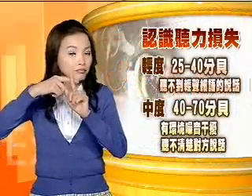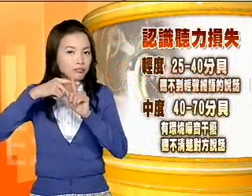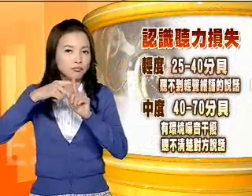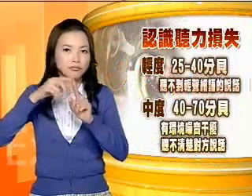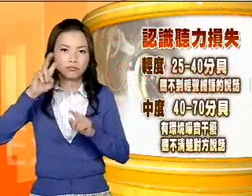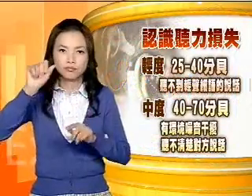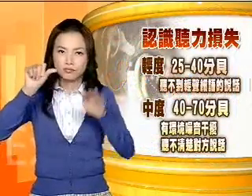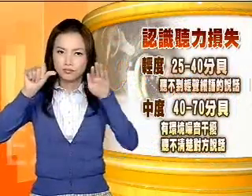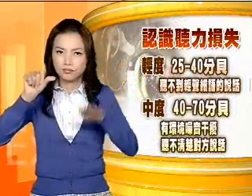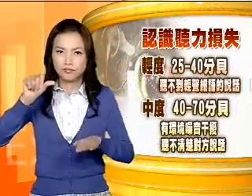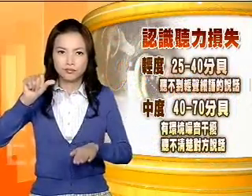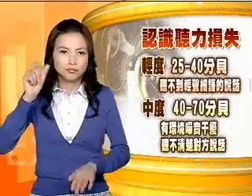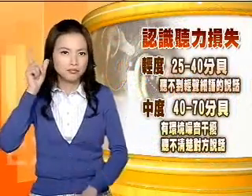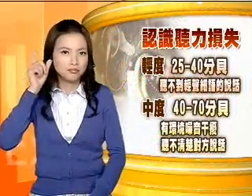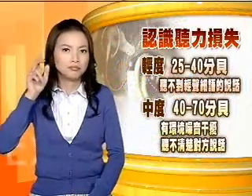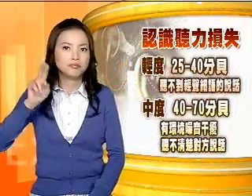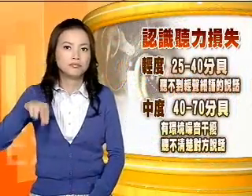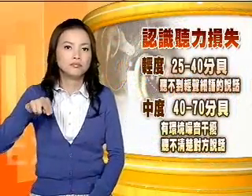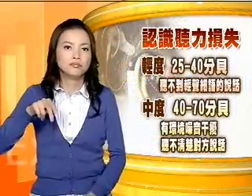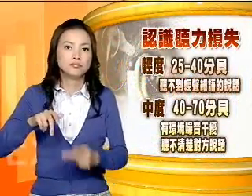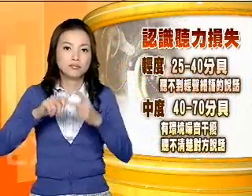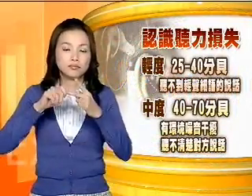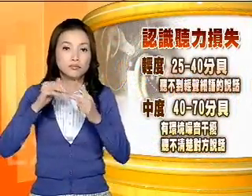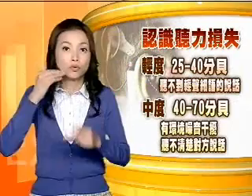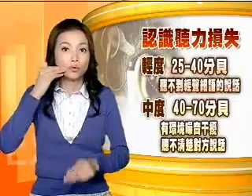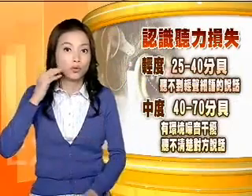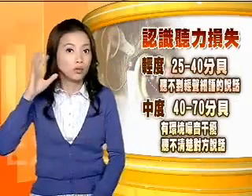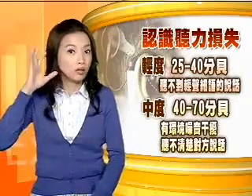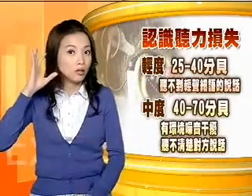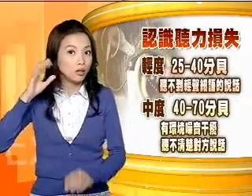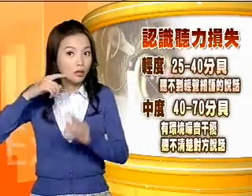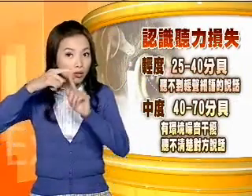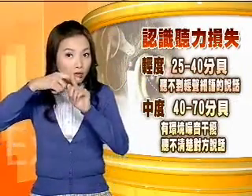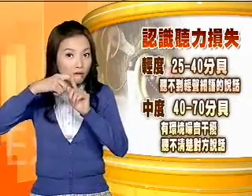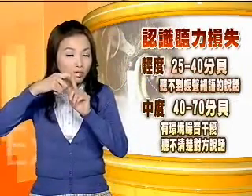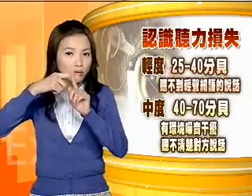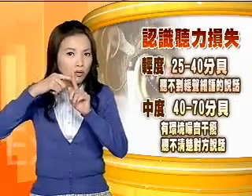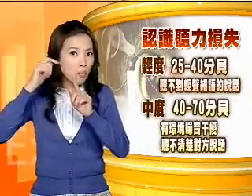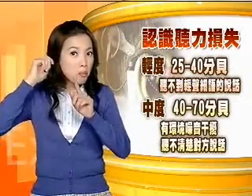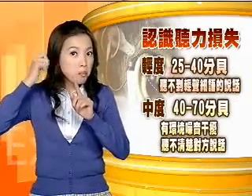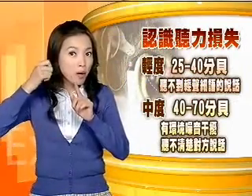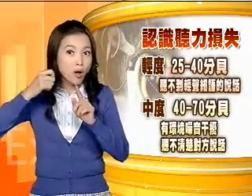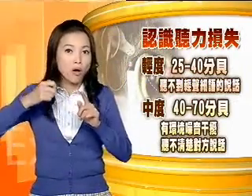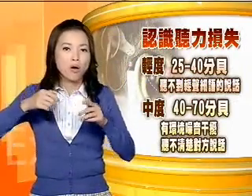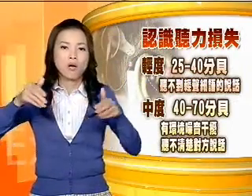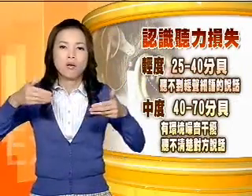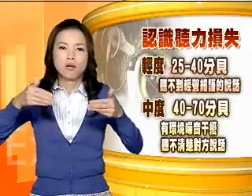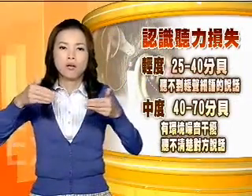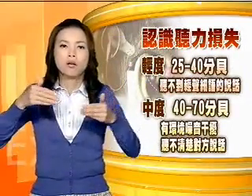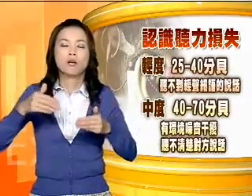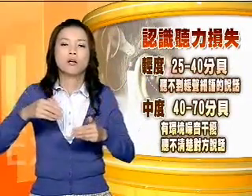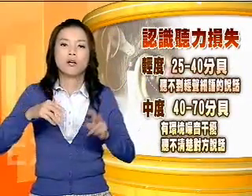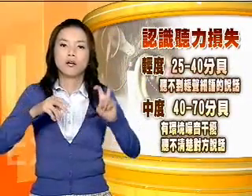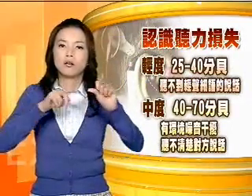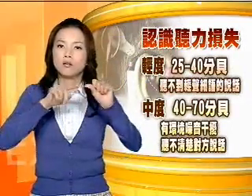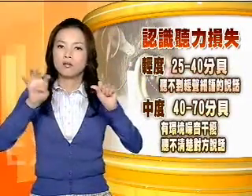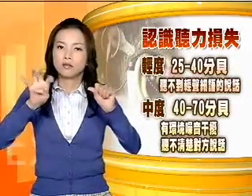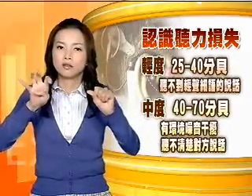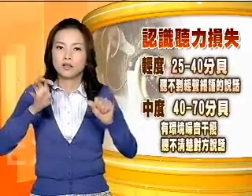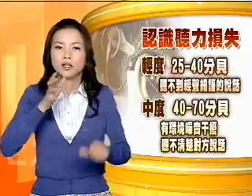轻度听损，范围是在25到40分贝。此时如果有人说话轻声细语，轻度听损者